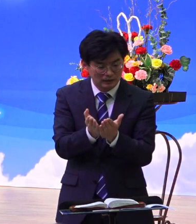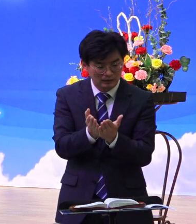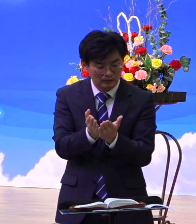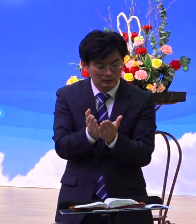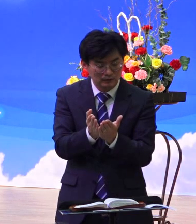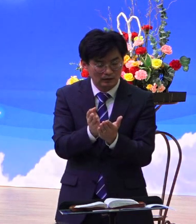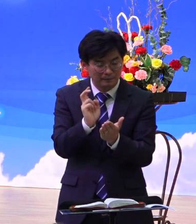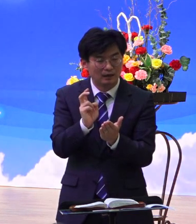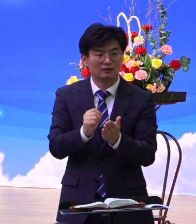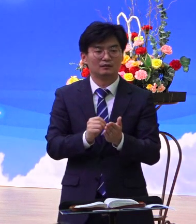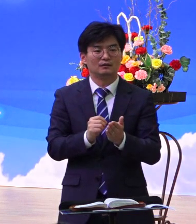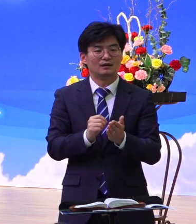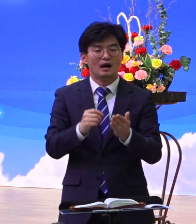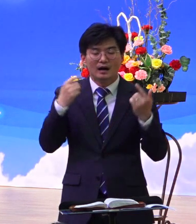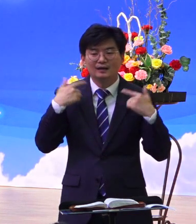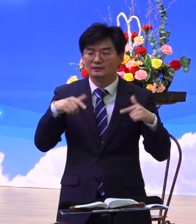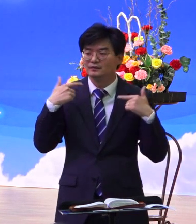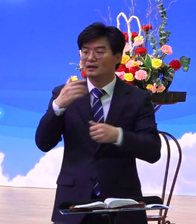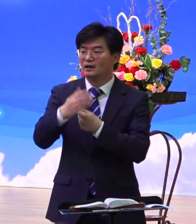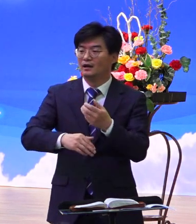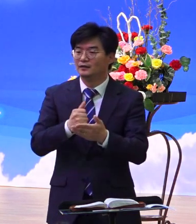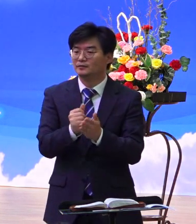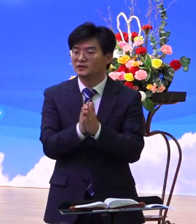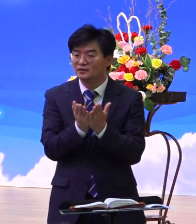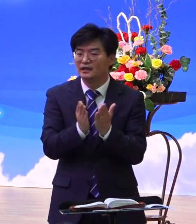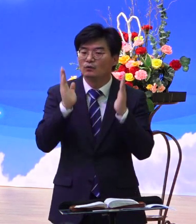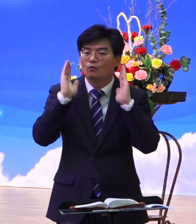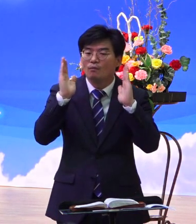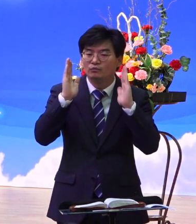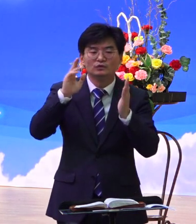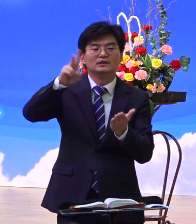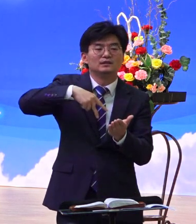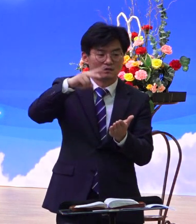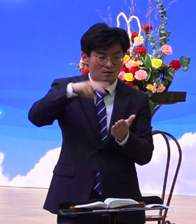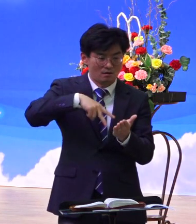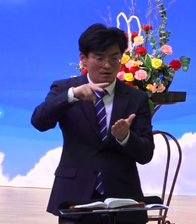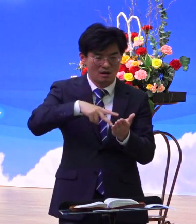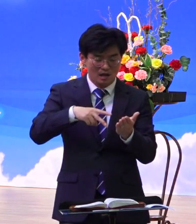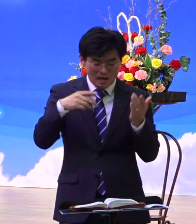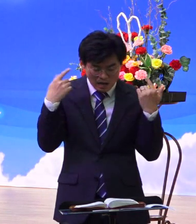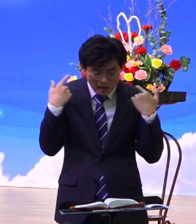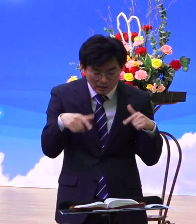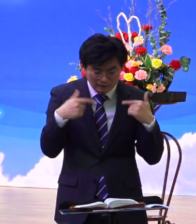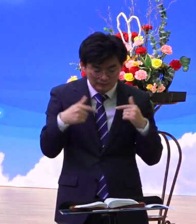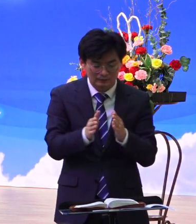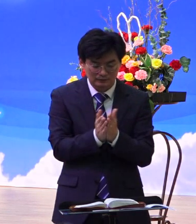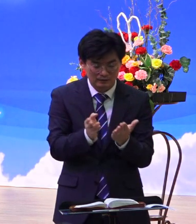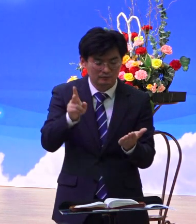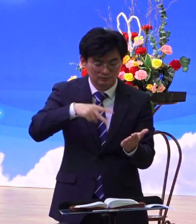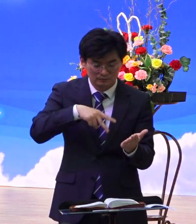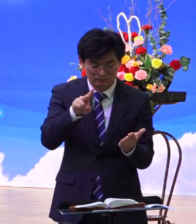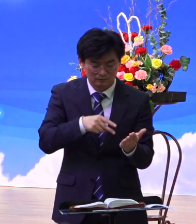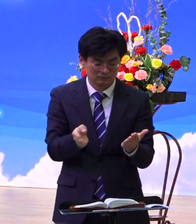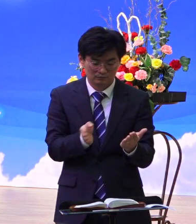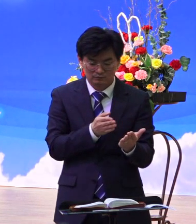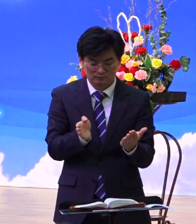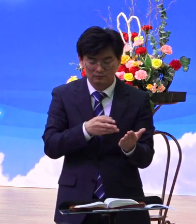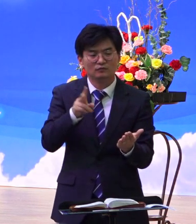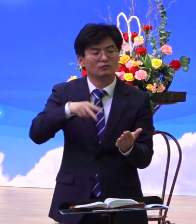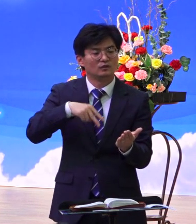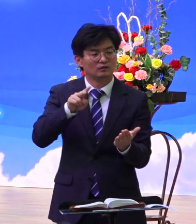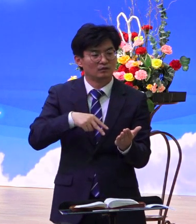즐겨서 읽고 가지고 있었던 성경인데 그 성경을 보면 손때 묻은 곳이 너무 많다고 합니다. 여러분